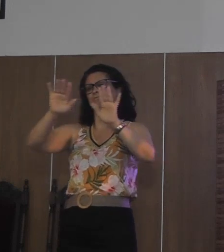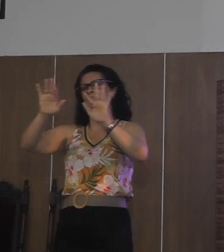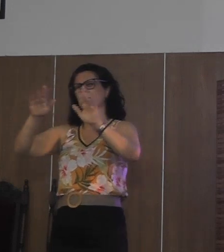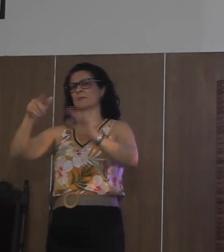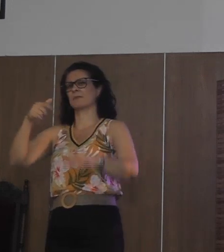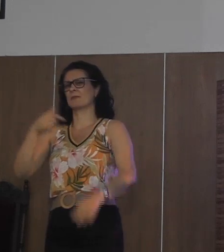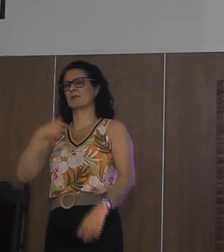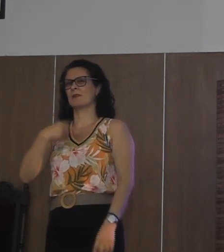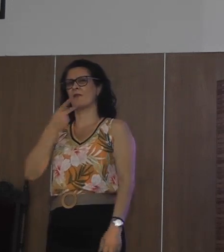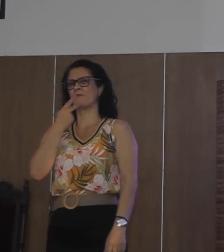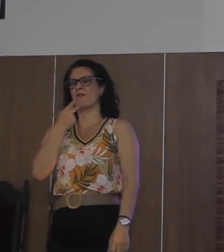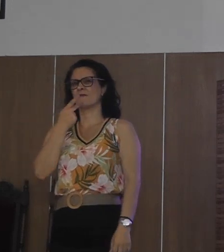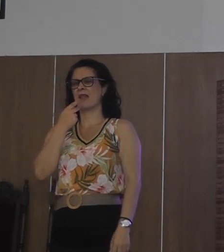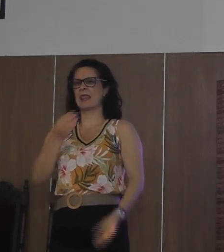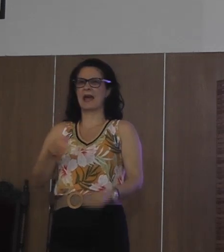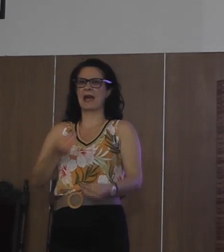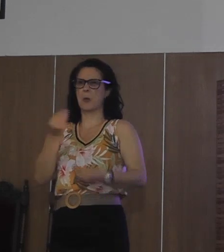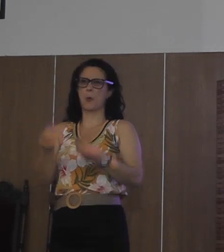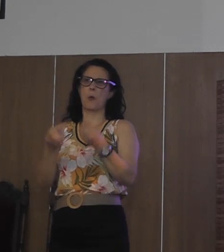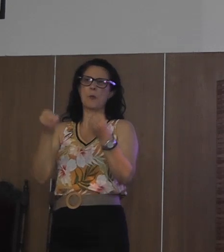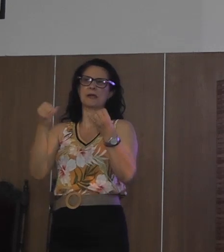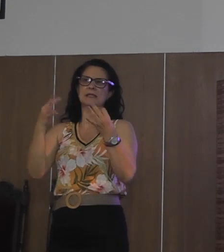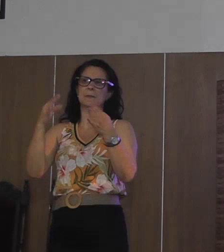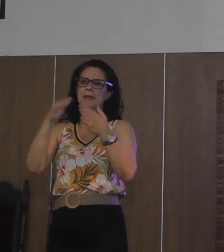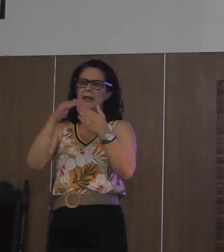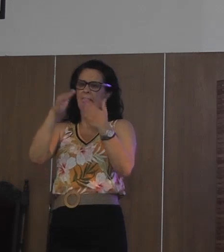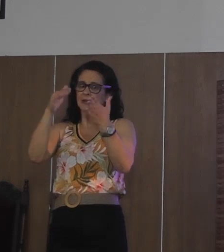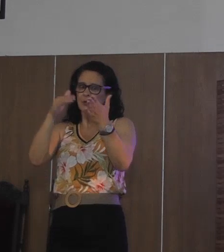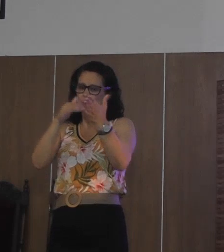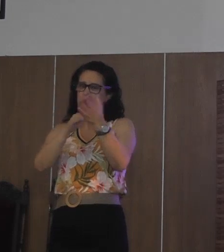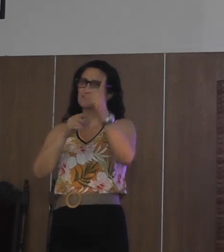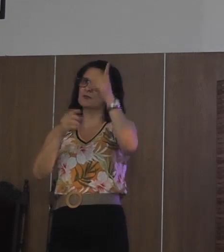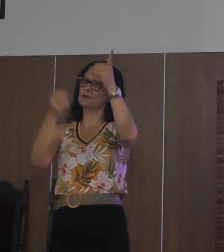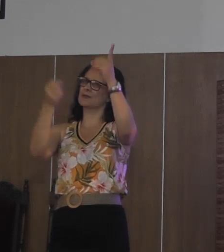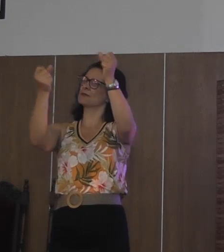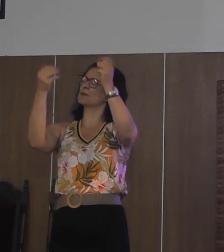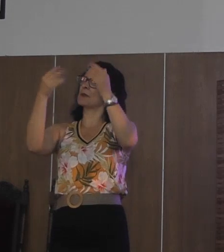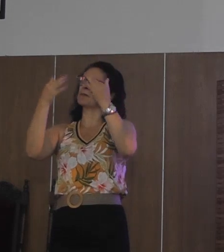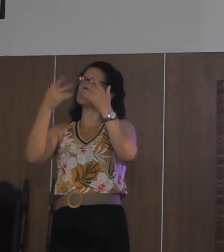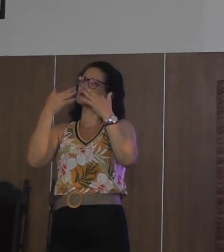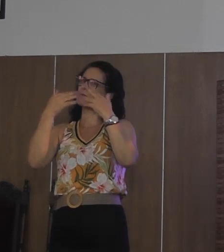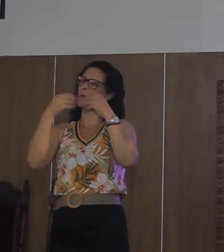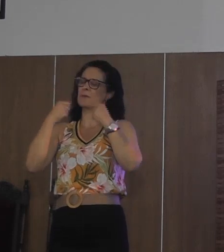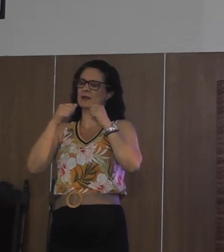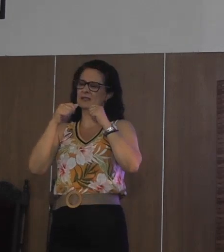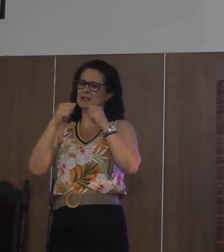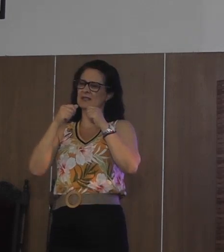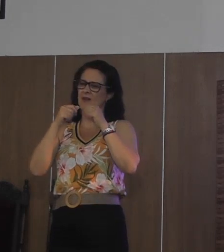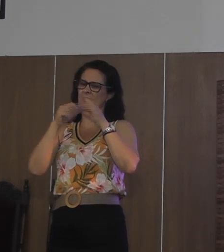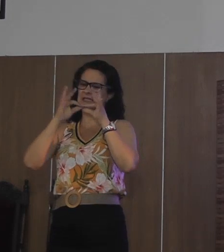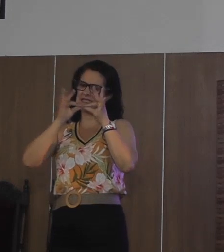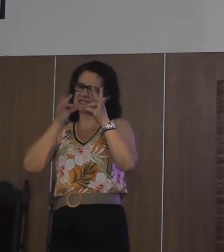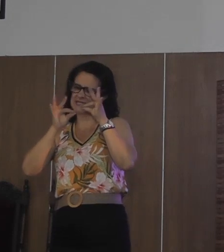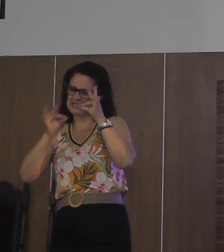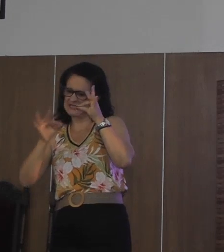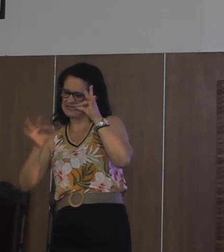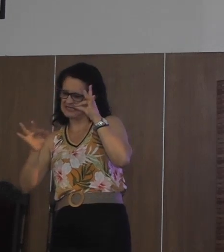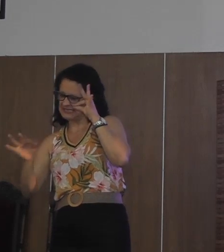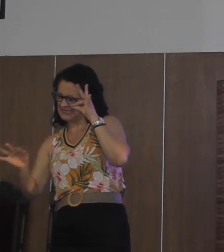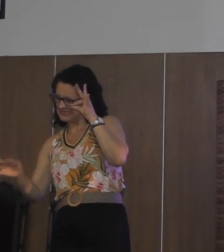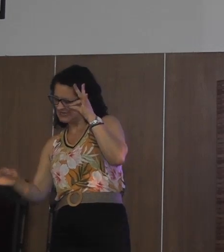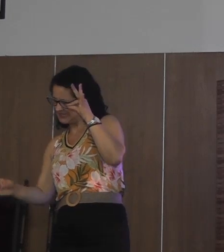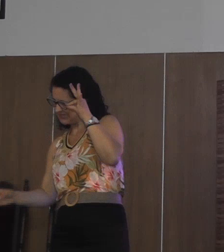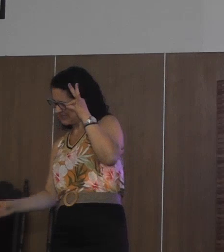que um mês talvez não seria possível. Só de agradecimento, você vai ver que a lista é extensa demais. Não dá para